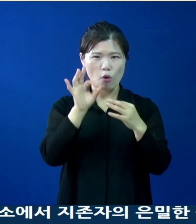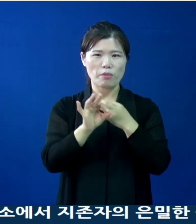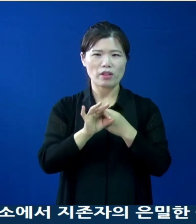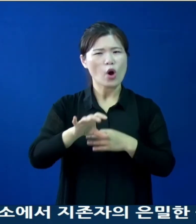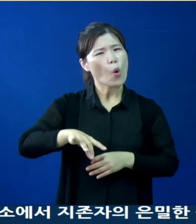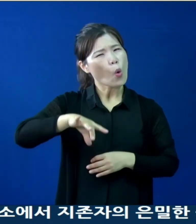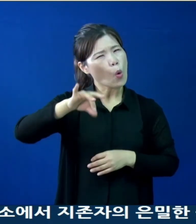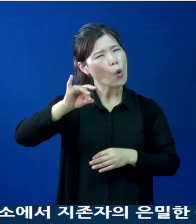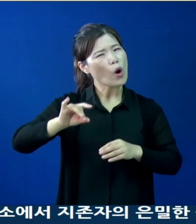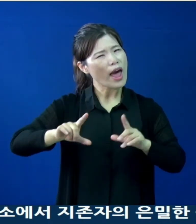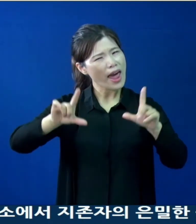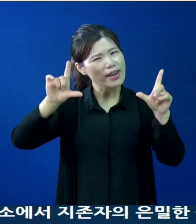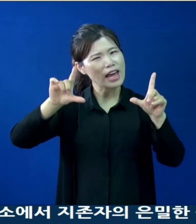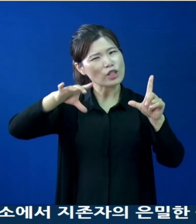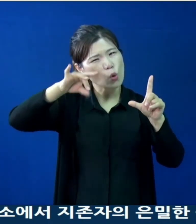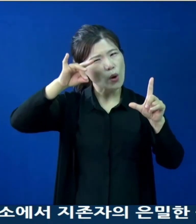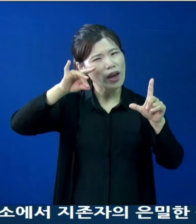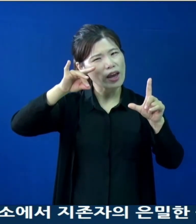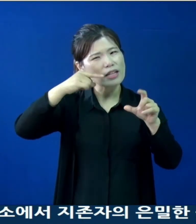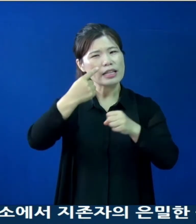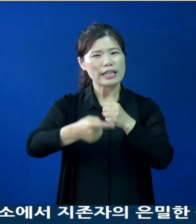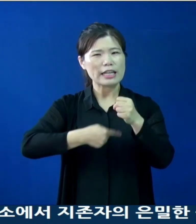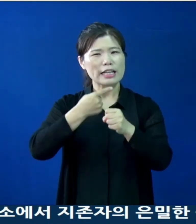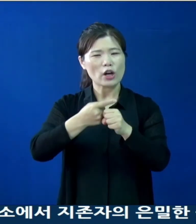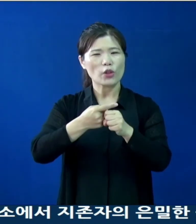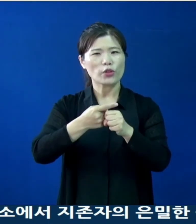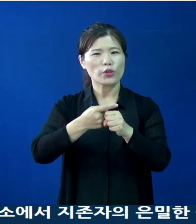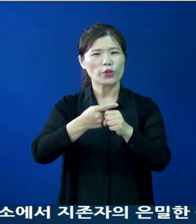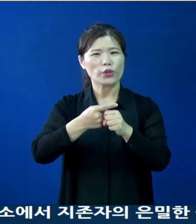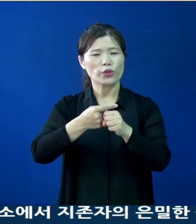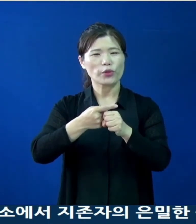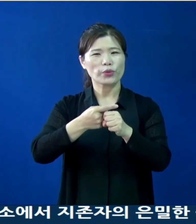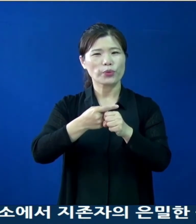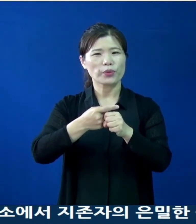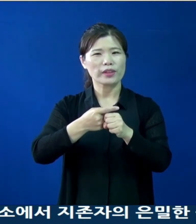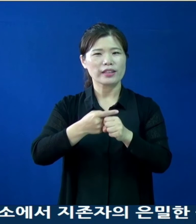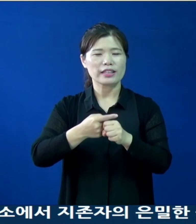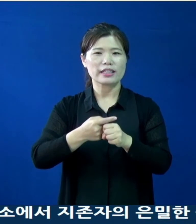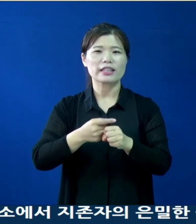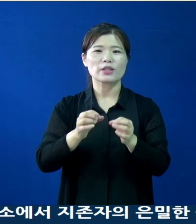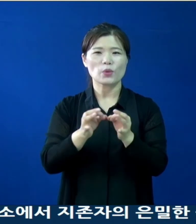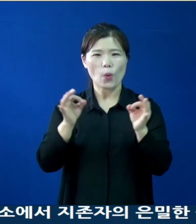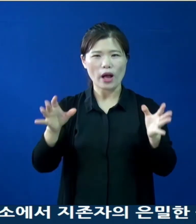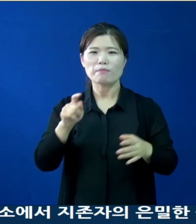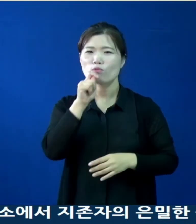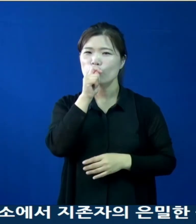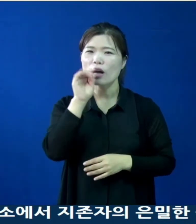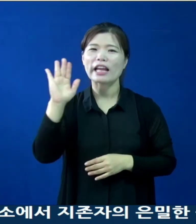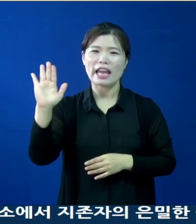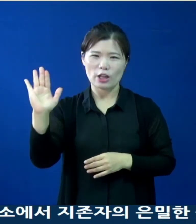초에 한 해 동안 묵상해야 될 5개의 시편 중에 하나로 선정했습니다.